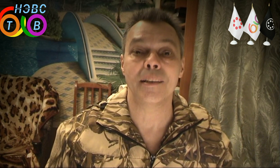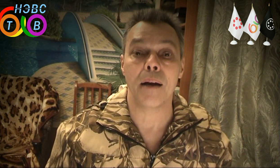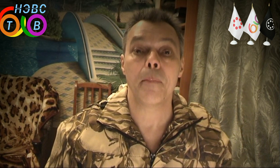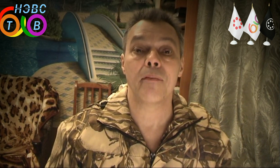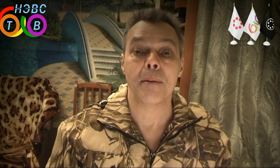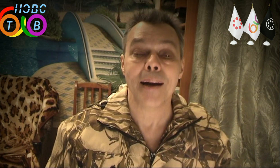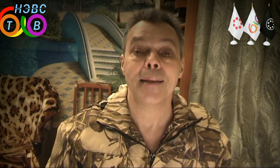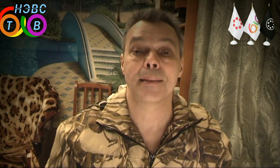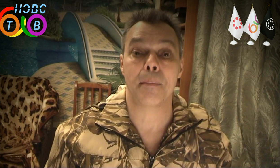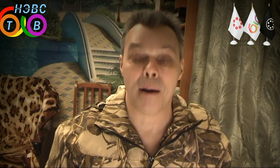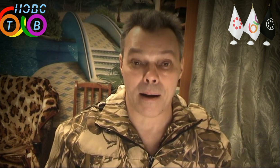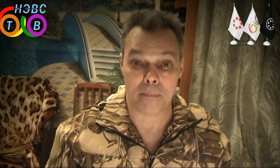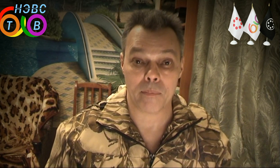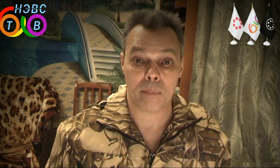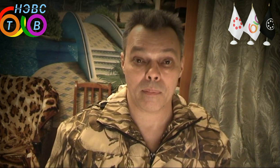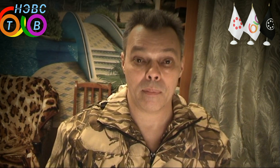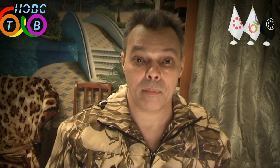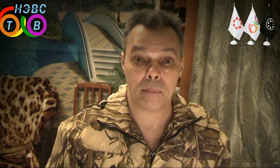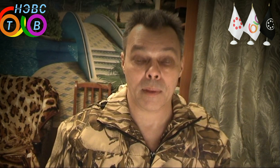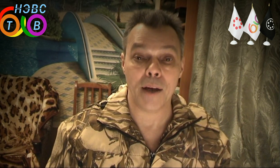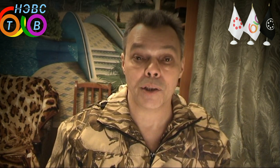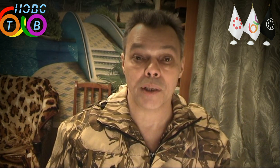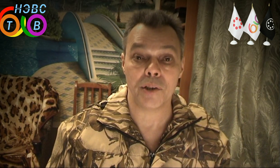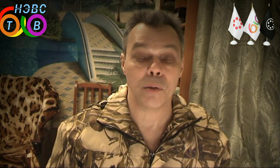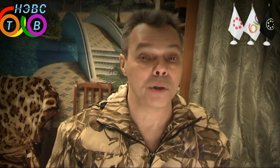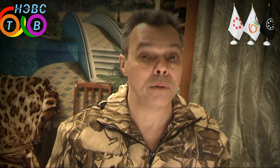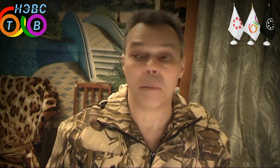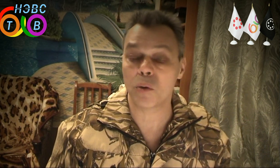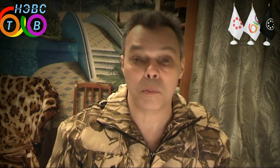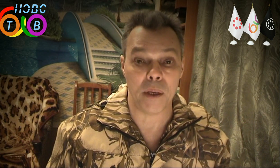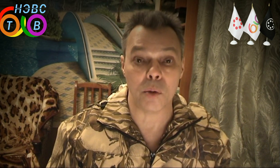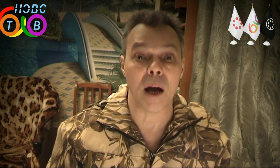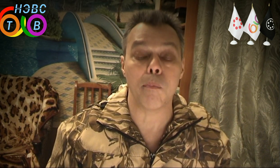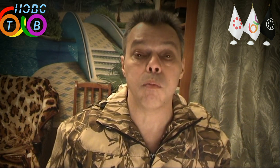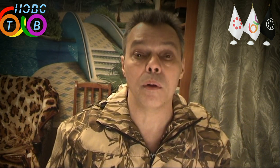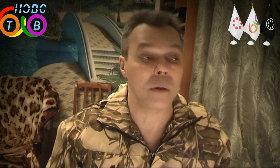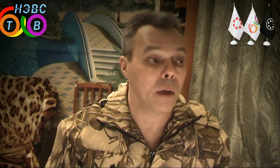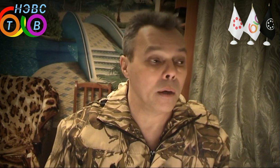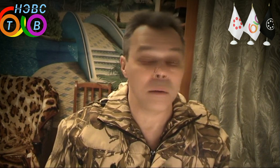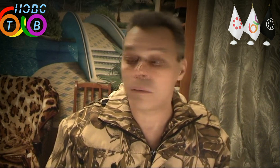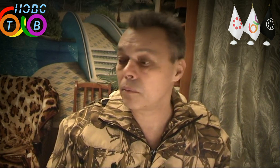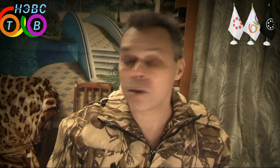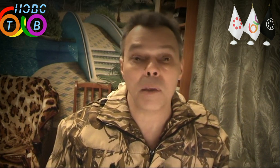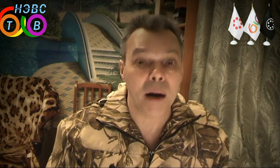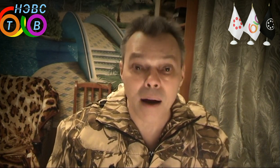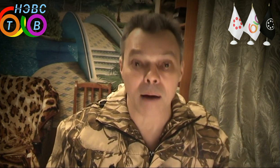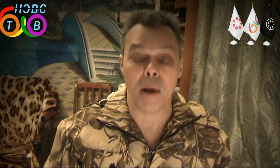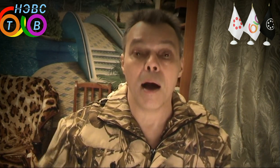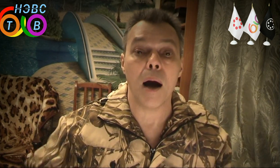женщина выбирает сама. Дальше женщина уже не по судьбе идет, а даже не по карме, а